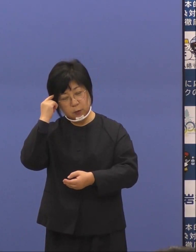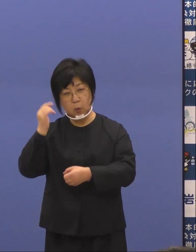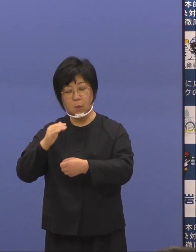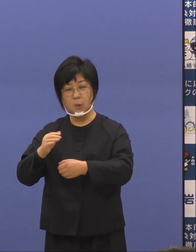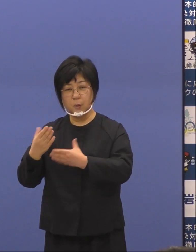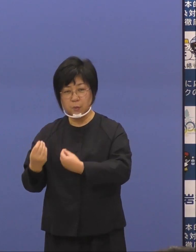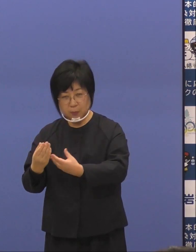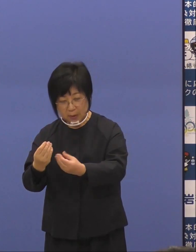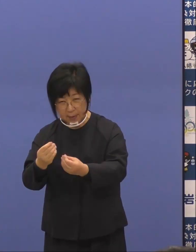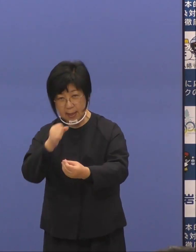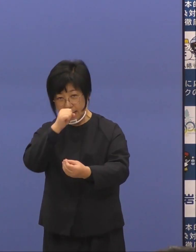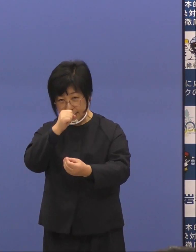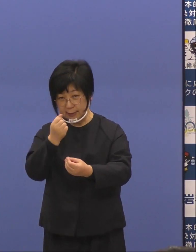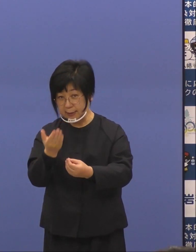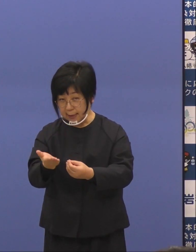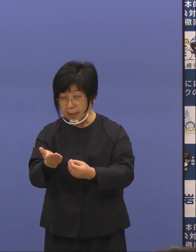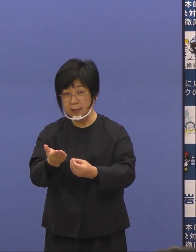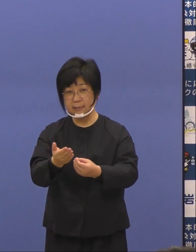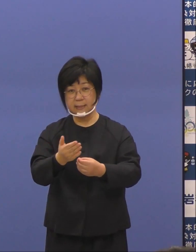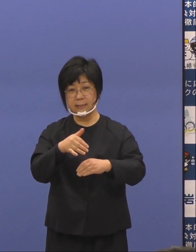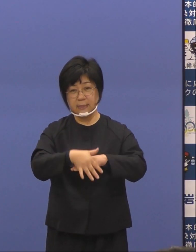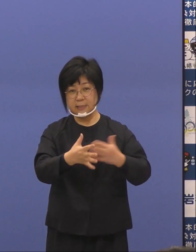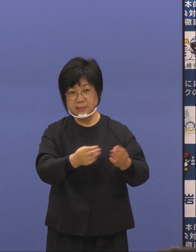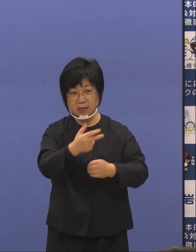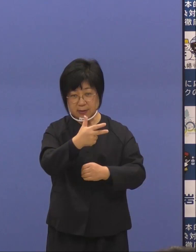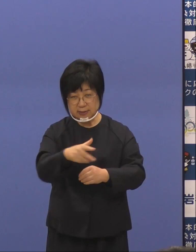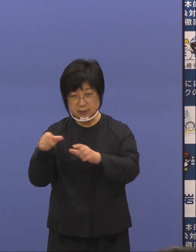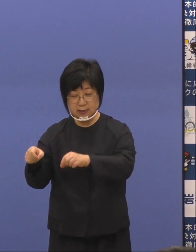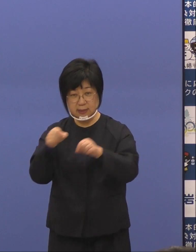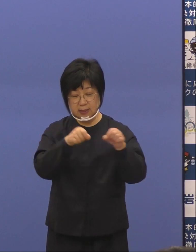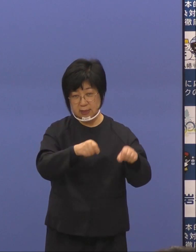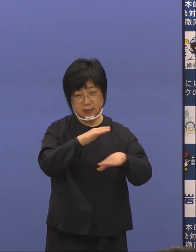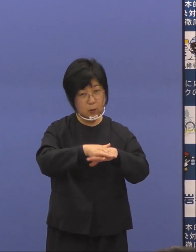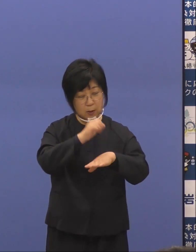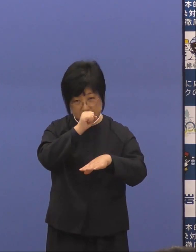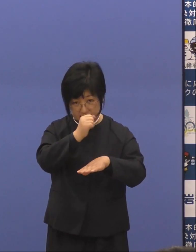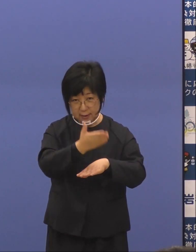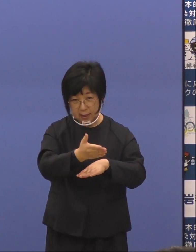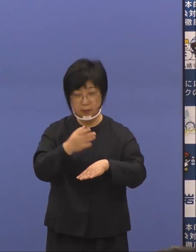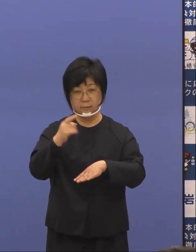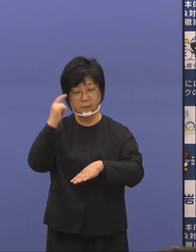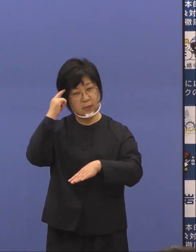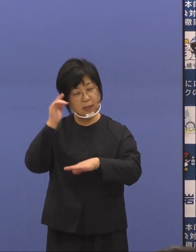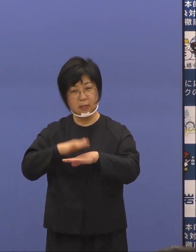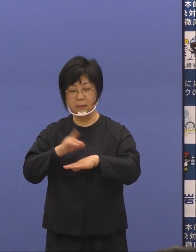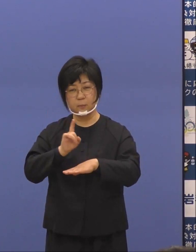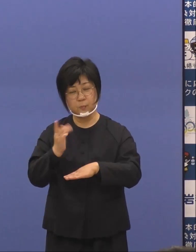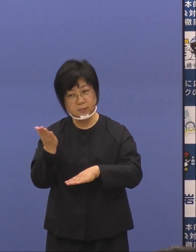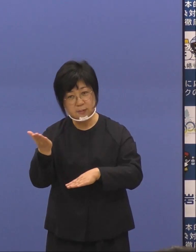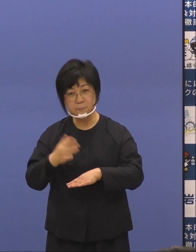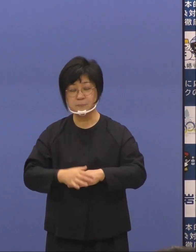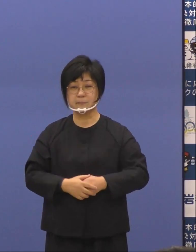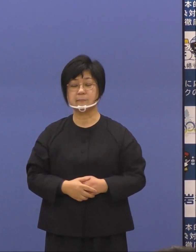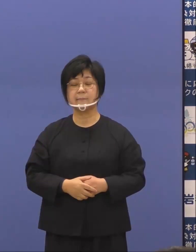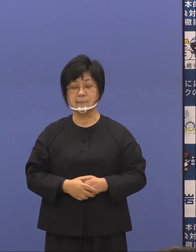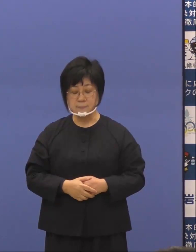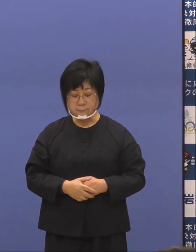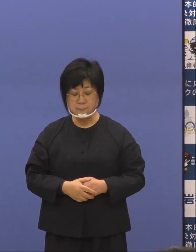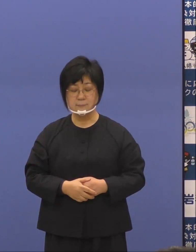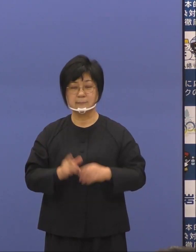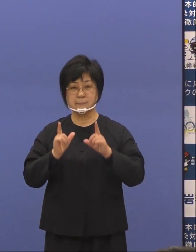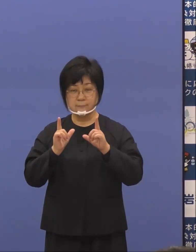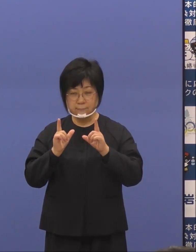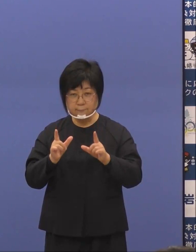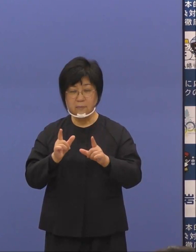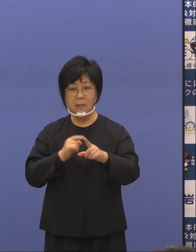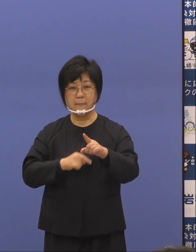た滝沢市に移転をするべきかなど、どのようにお感じでしょうか。 それはまず赤